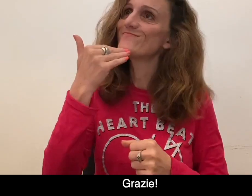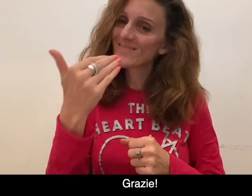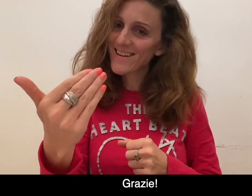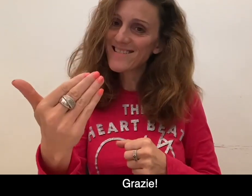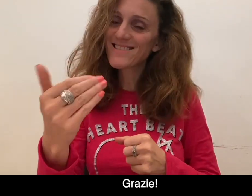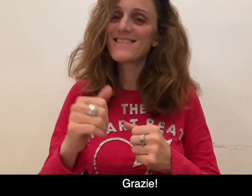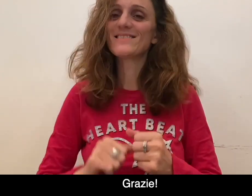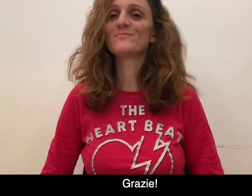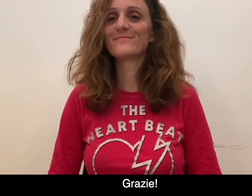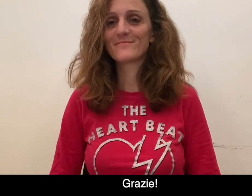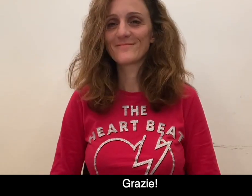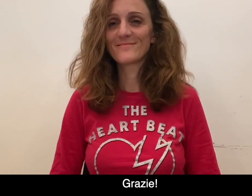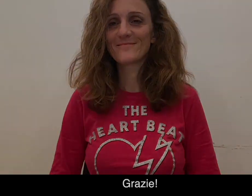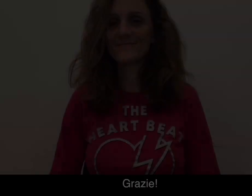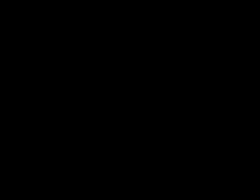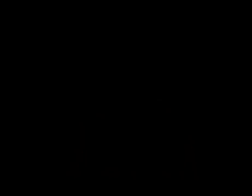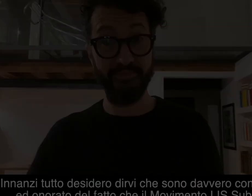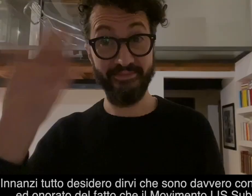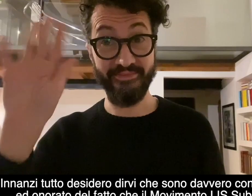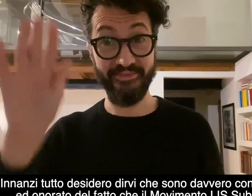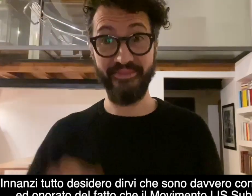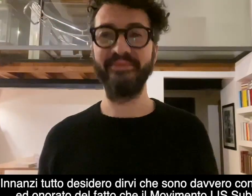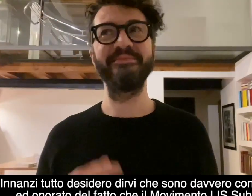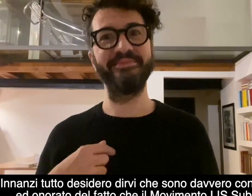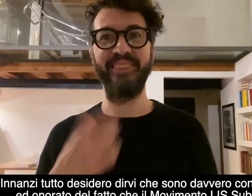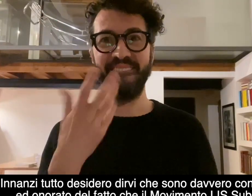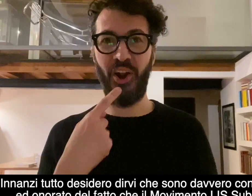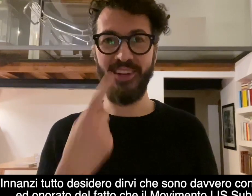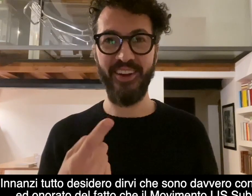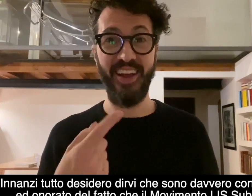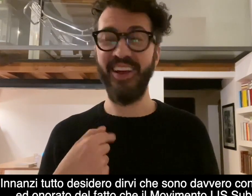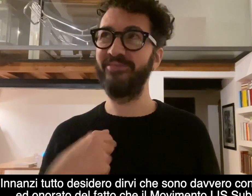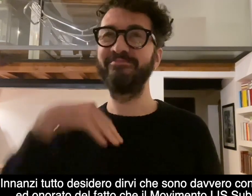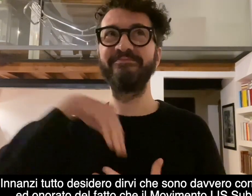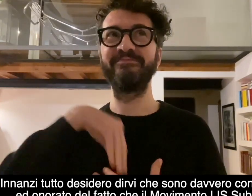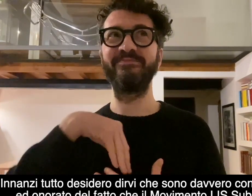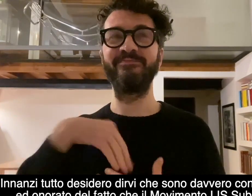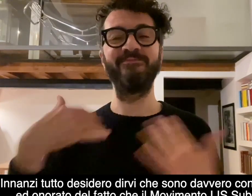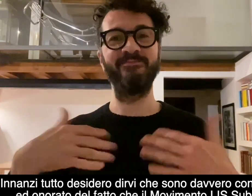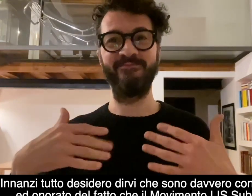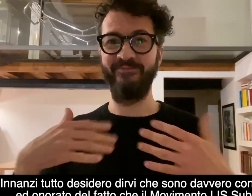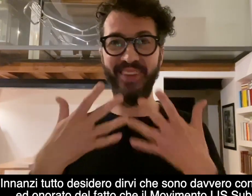gestuale grazie ciao innanzitutto desidero dirvi che sono davvero